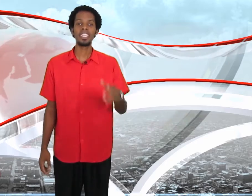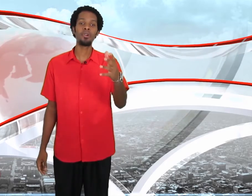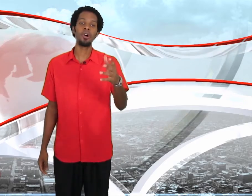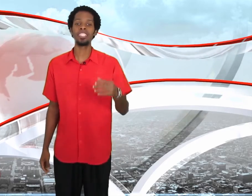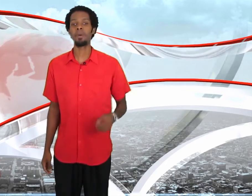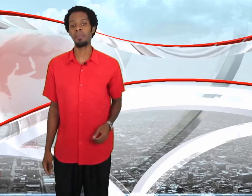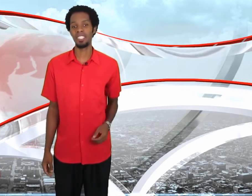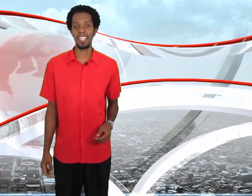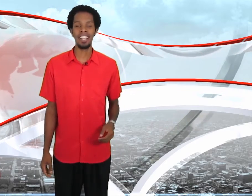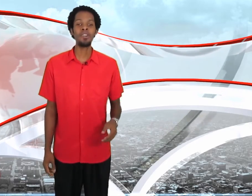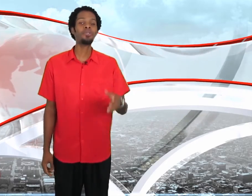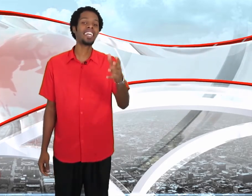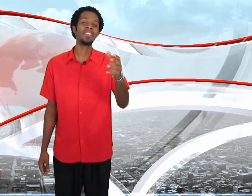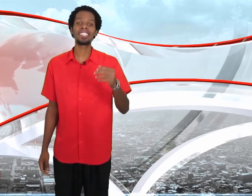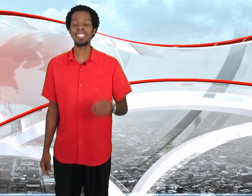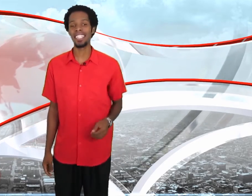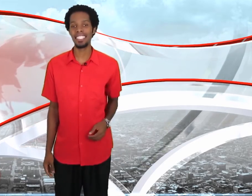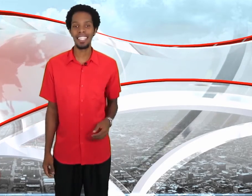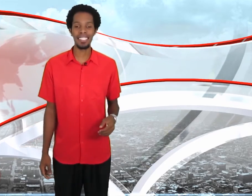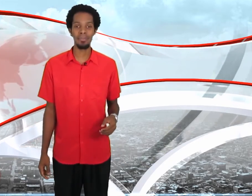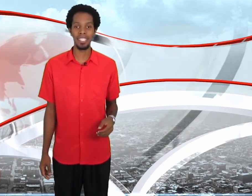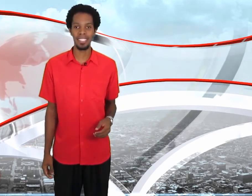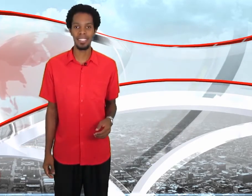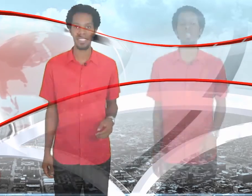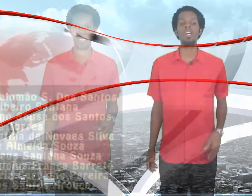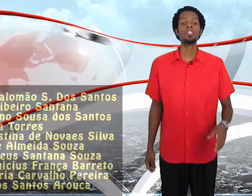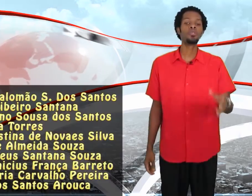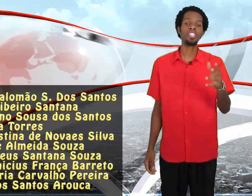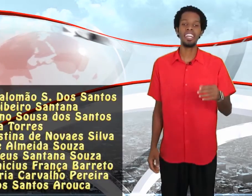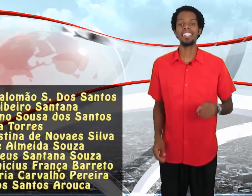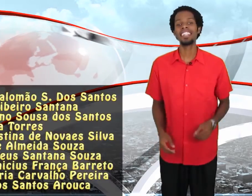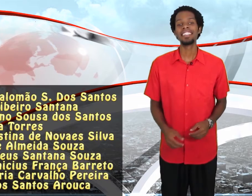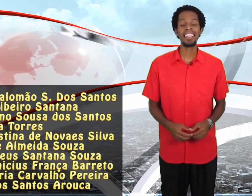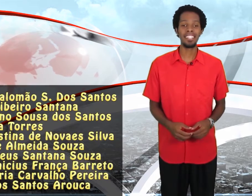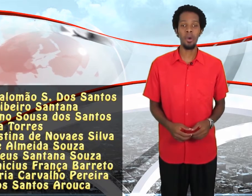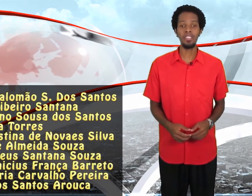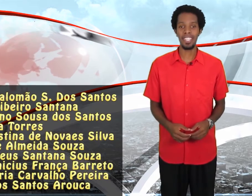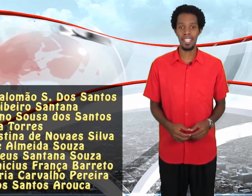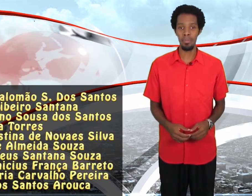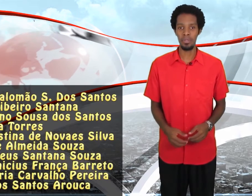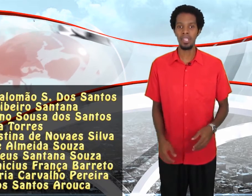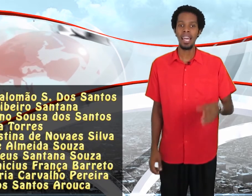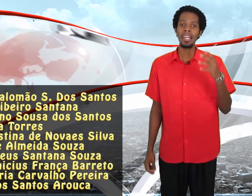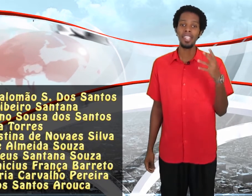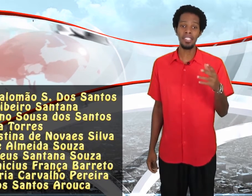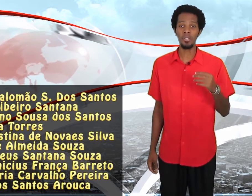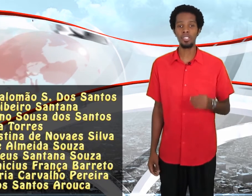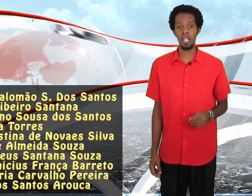Chegou a hora de parabenizar os aniversariantes desta semana. No dia 19 de setembro, Denilson